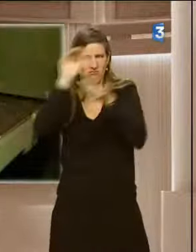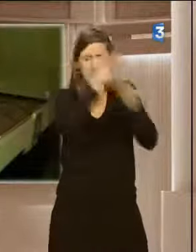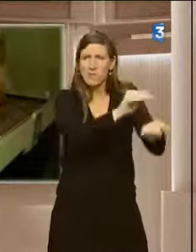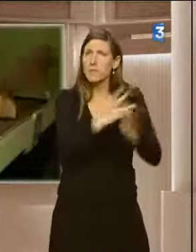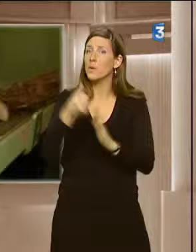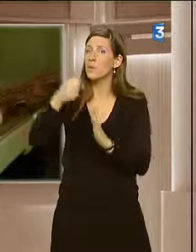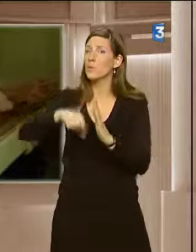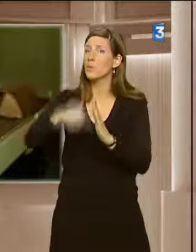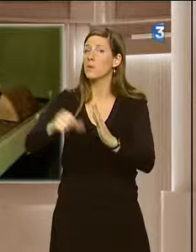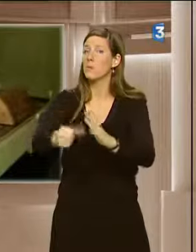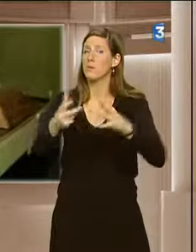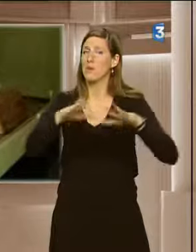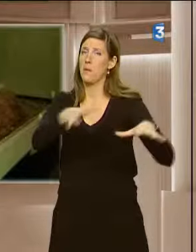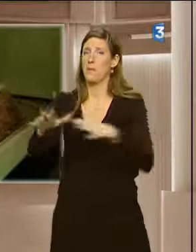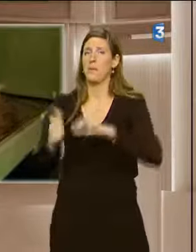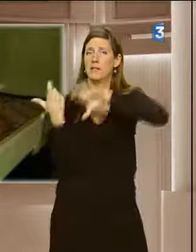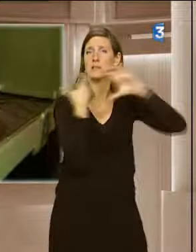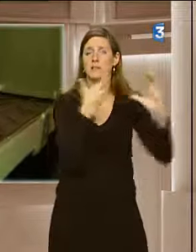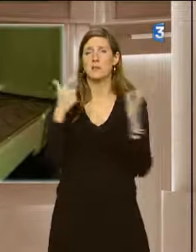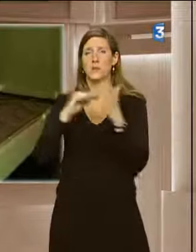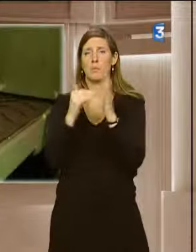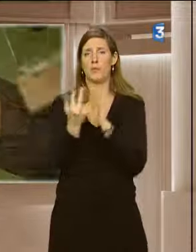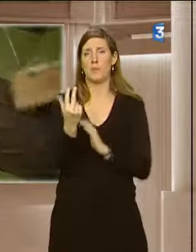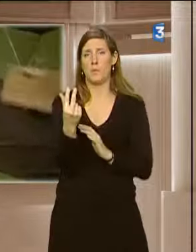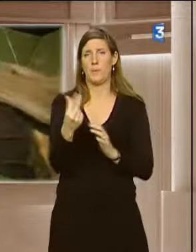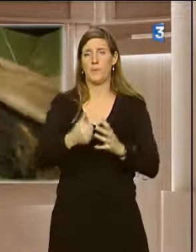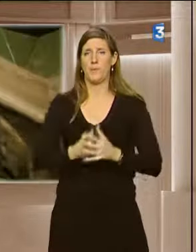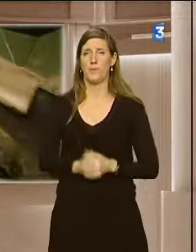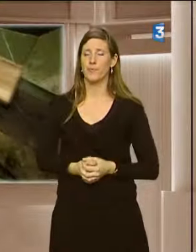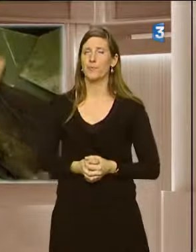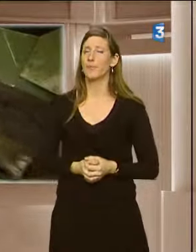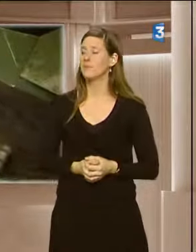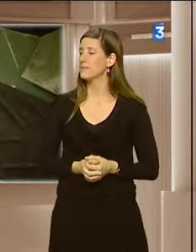produit environ 700 stères par mois.